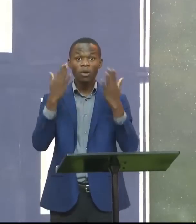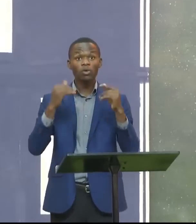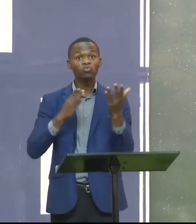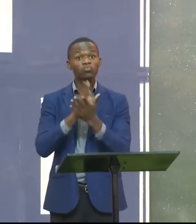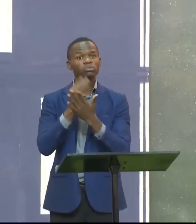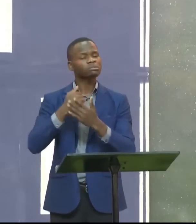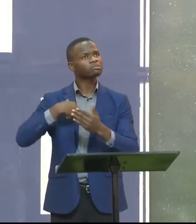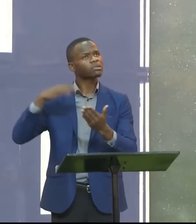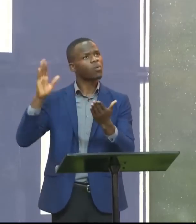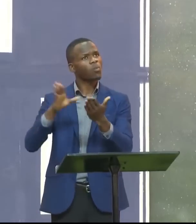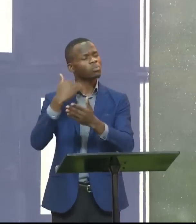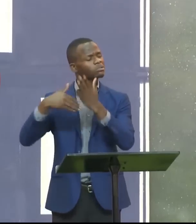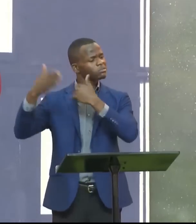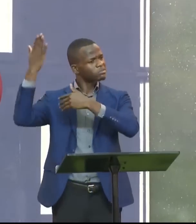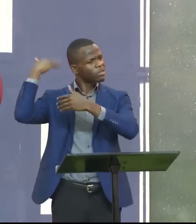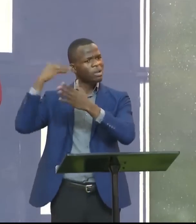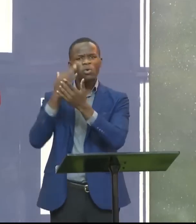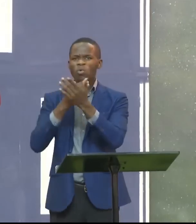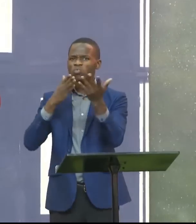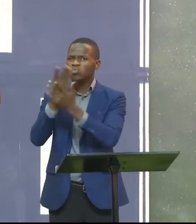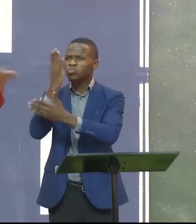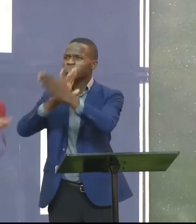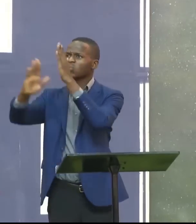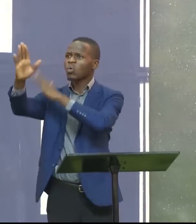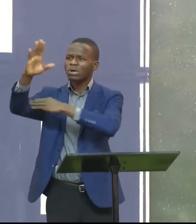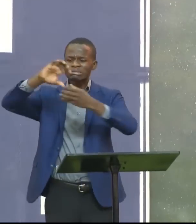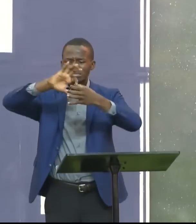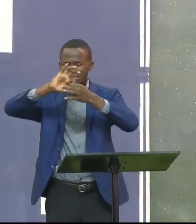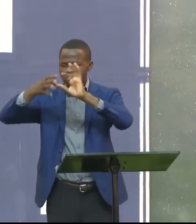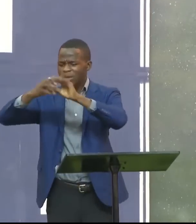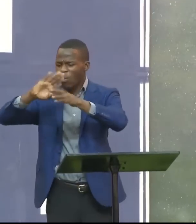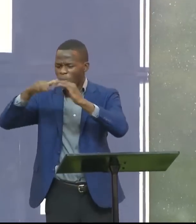Naluyimba nga bunabinganga mati Katonda kutula enjegere nga zinzita.